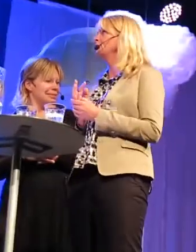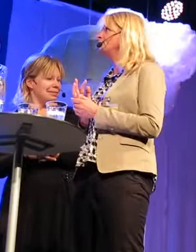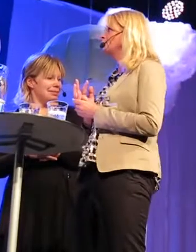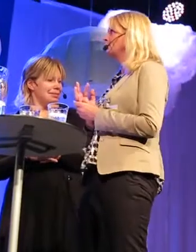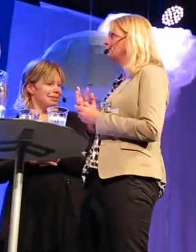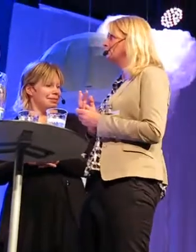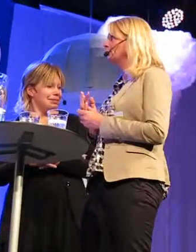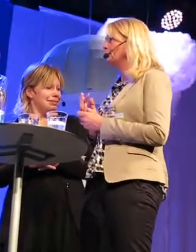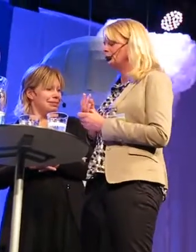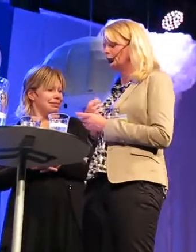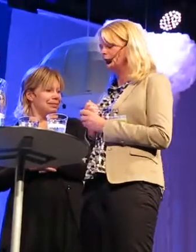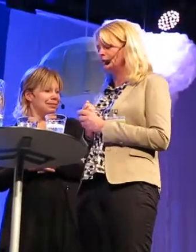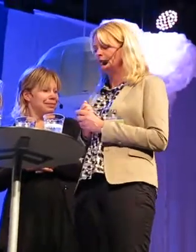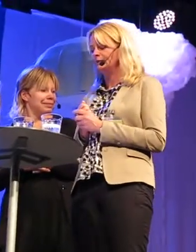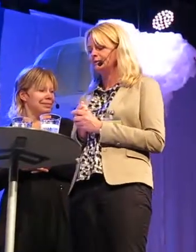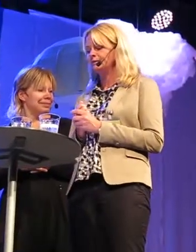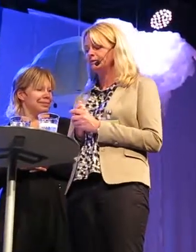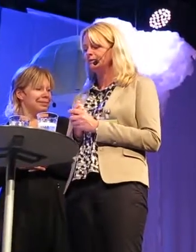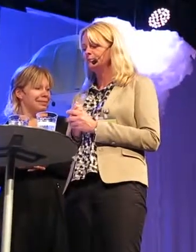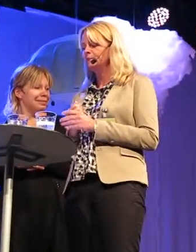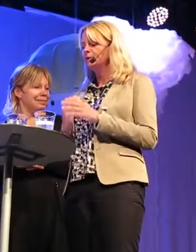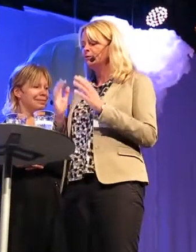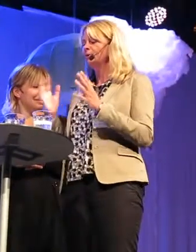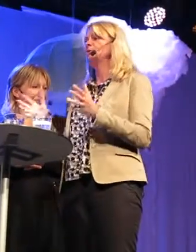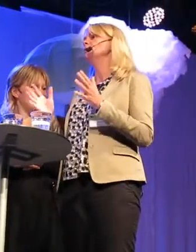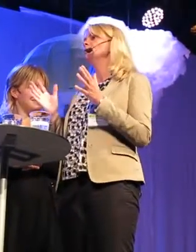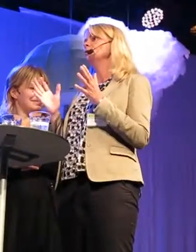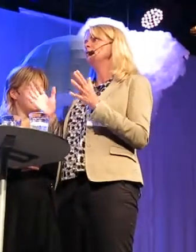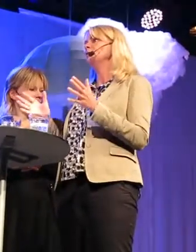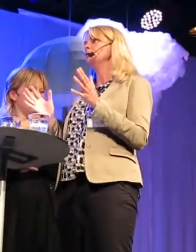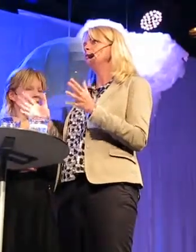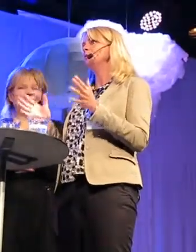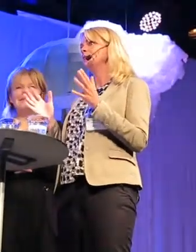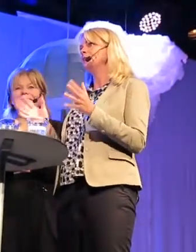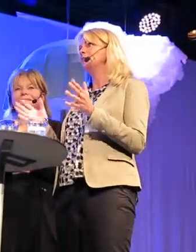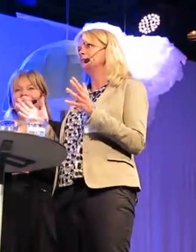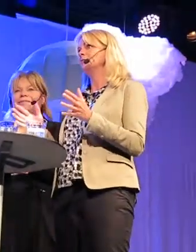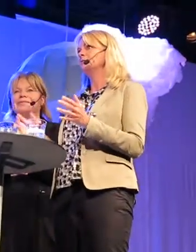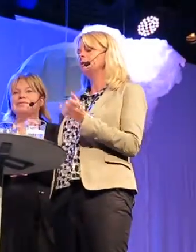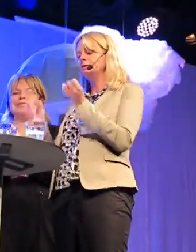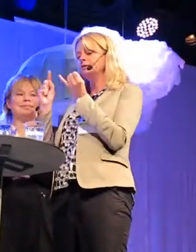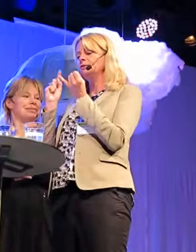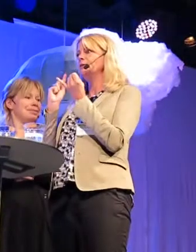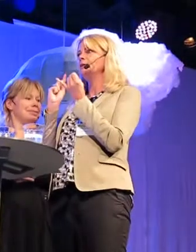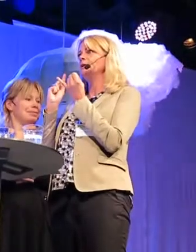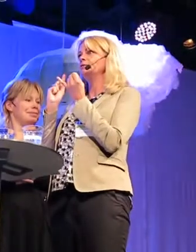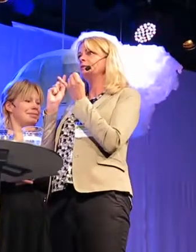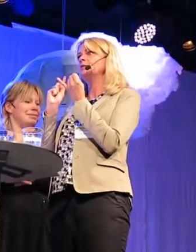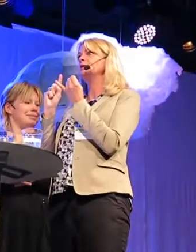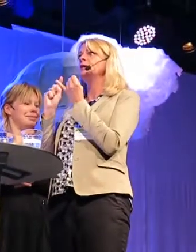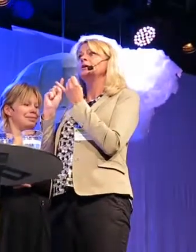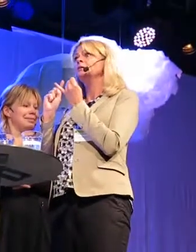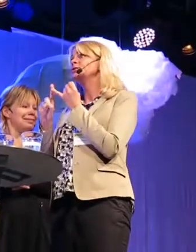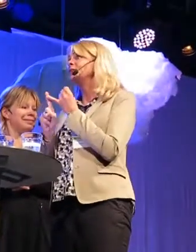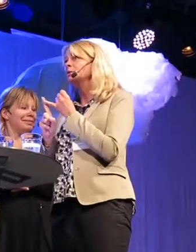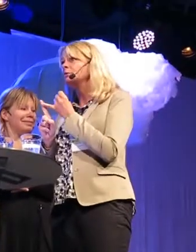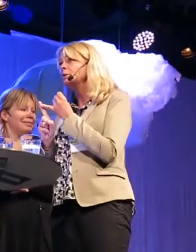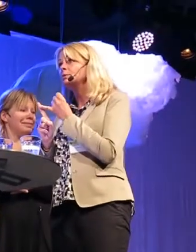diskuteras här idag och det som Johan Rockström har sagt, och inte minst. Så det som jag skulle vilja fråga er då. Vi är överens om att vi